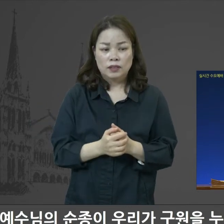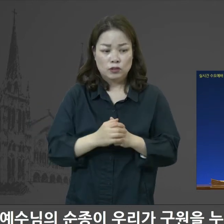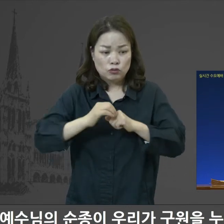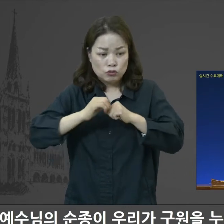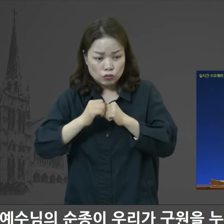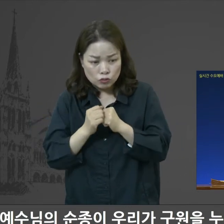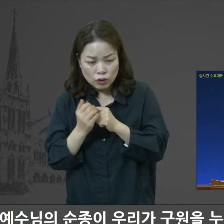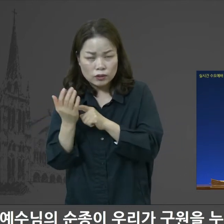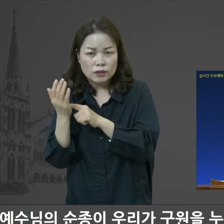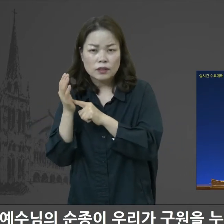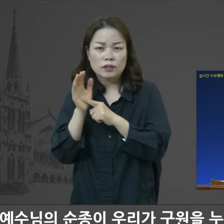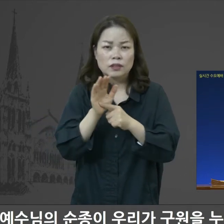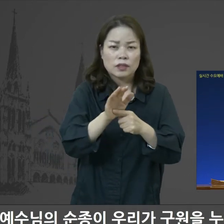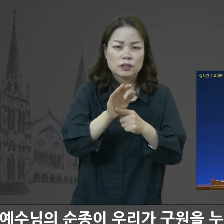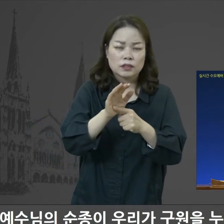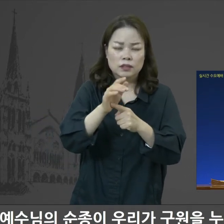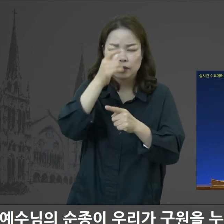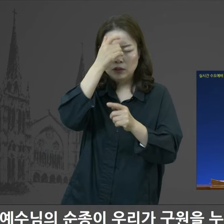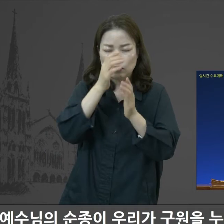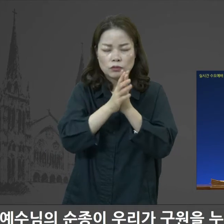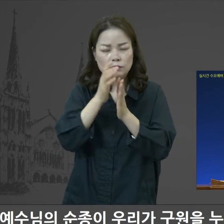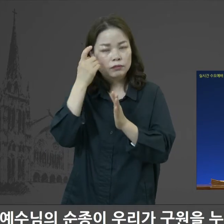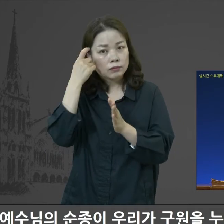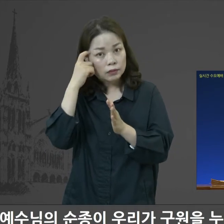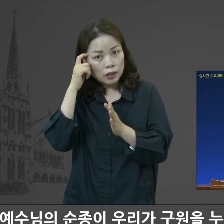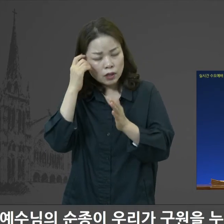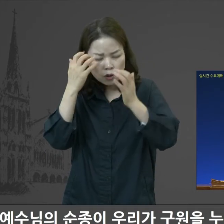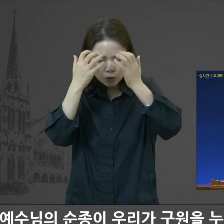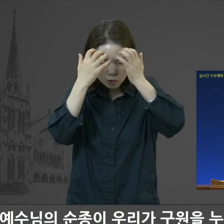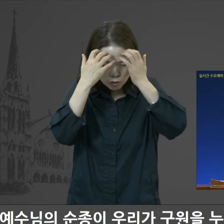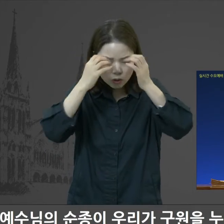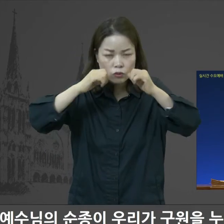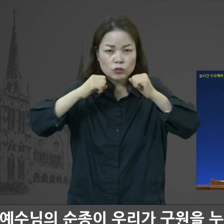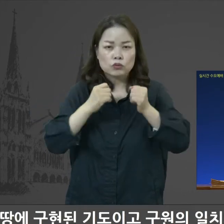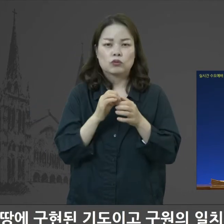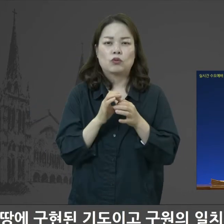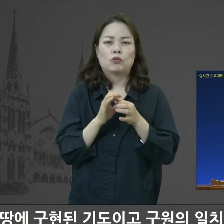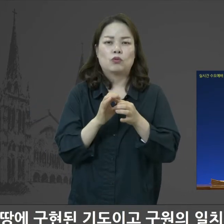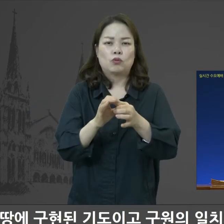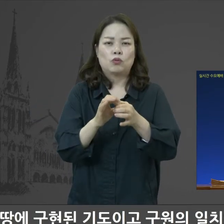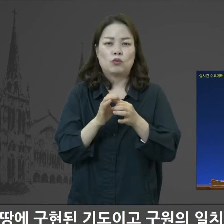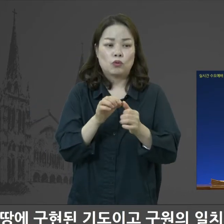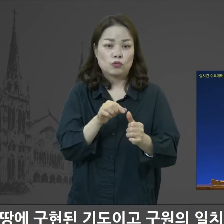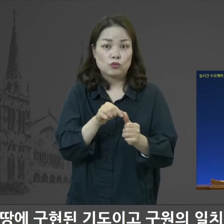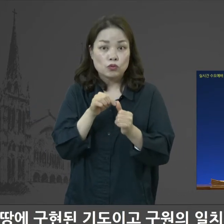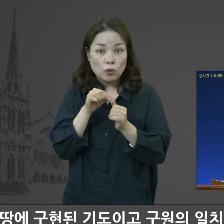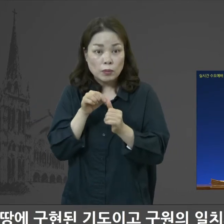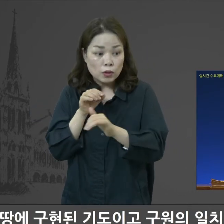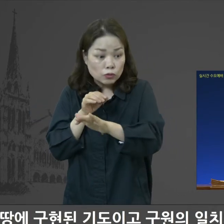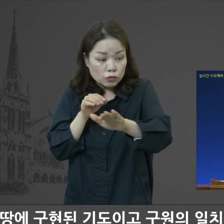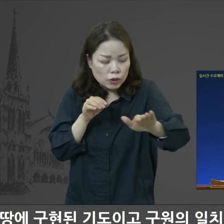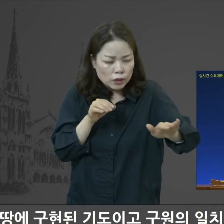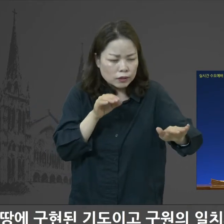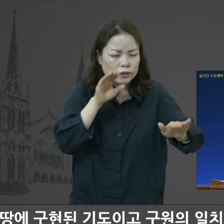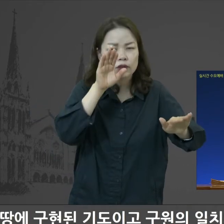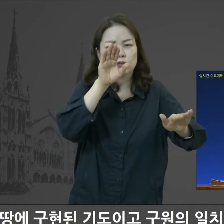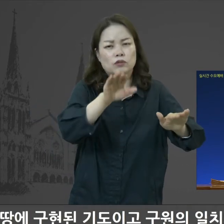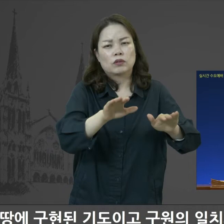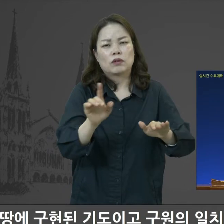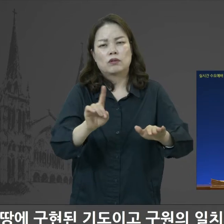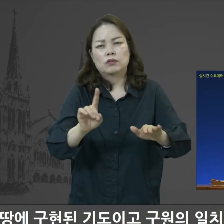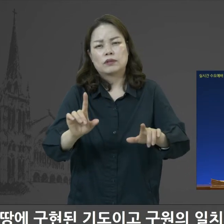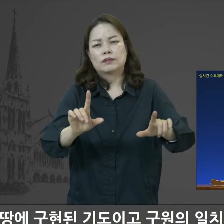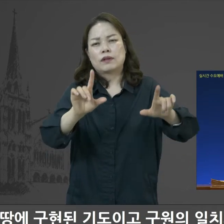순종으로 구현된 예수님의 기도를 묵상하며 이 고난과 순종을 통해서 구원받은 우리에게 이후에